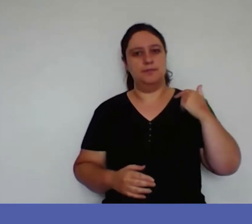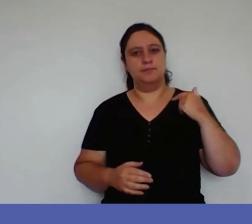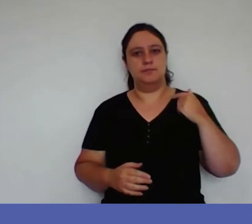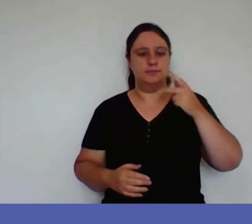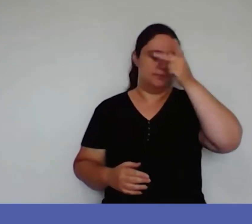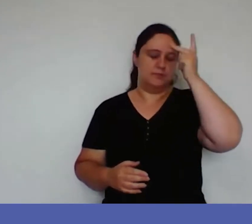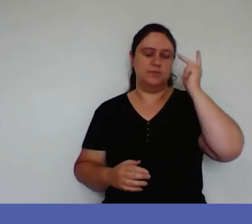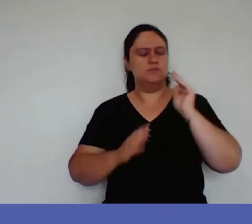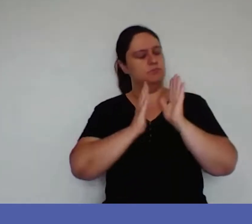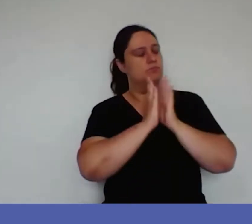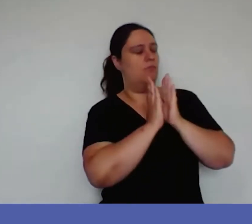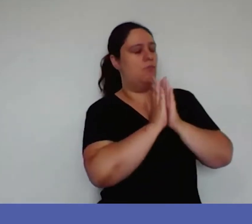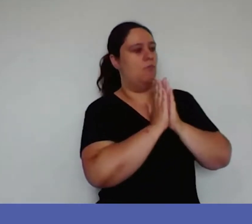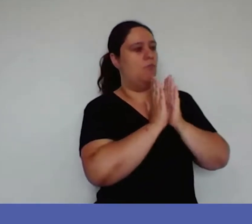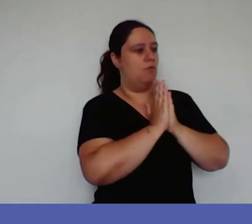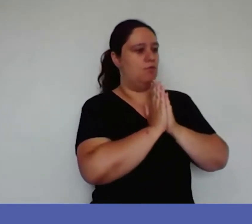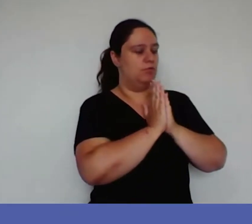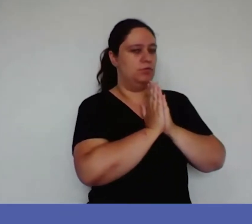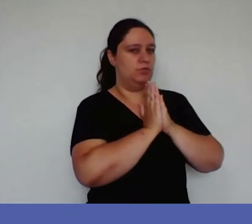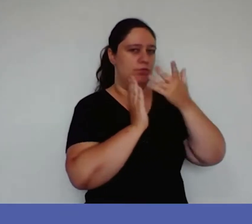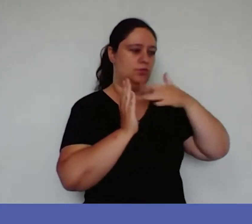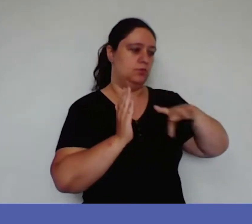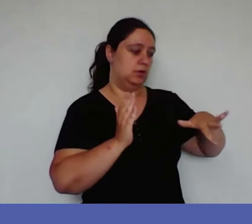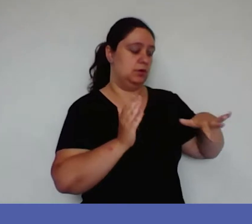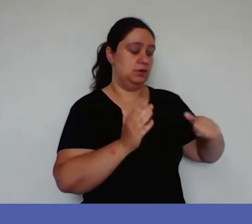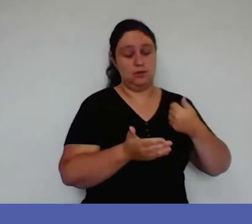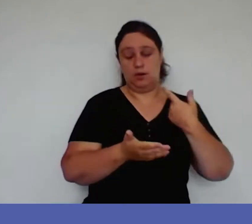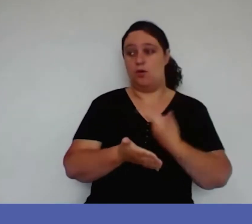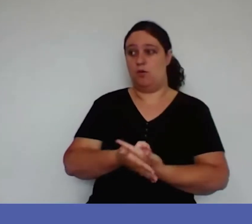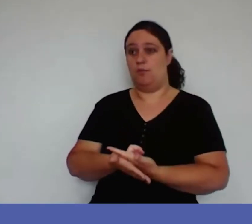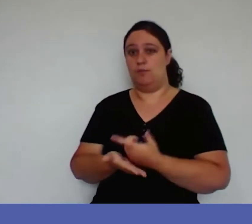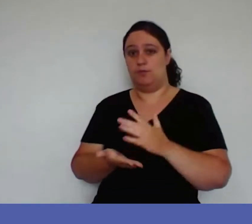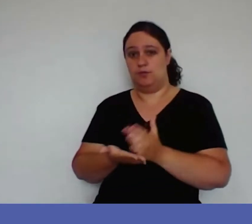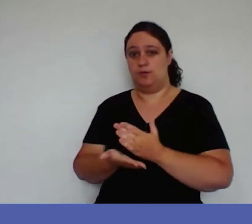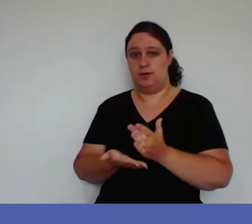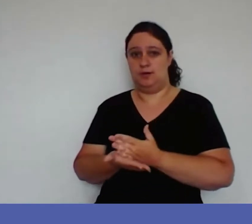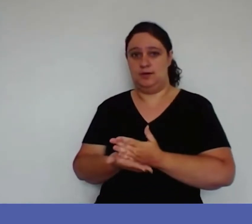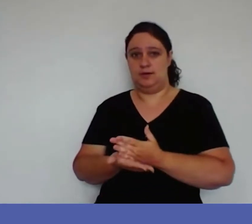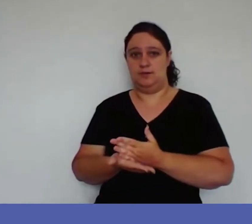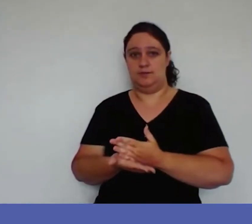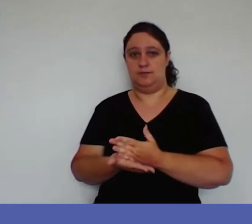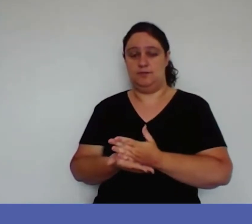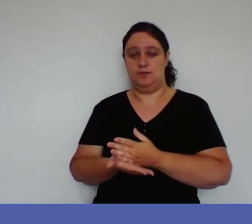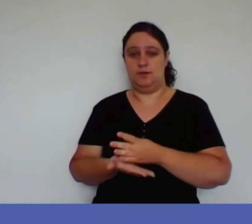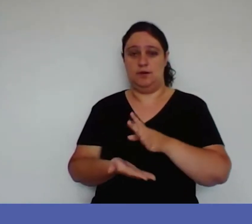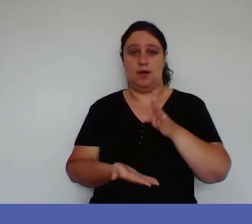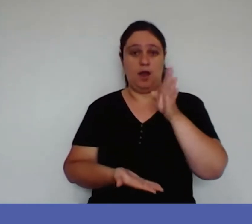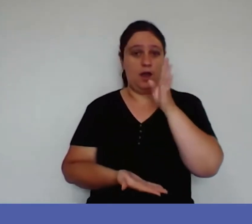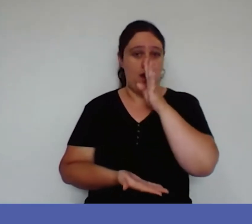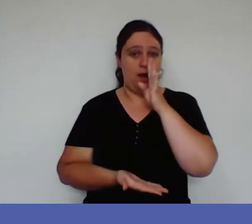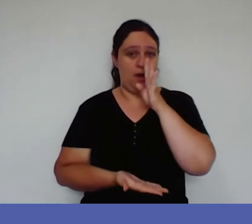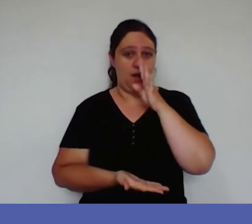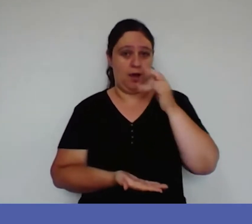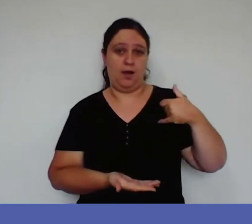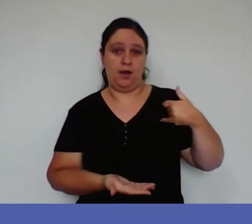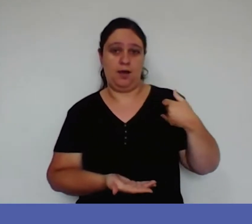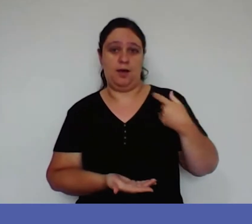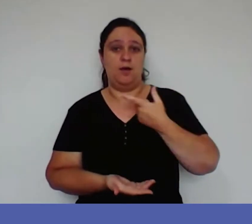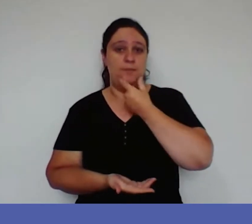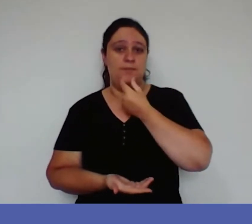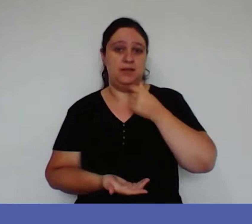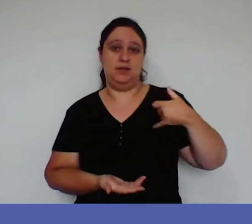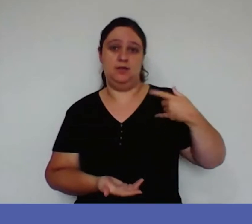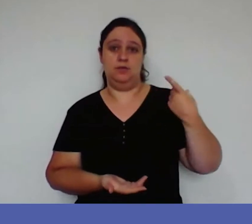ele adquiriu livros. Pasmem, um menino de 10 anos passou a ler que nem um